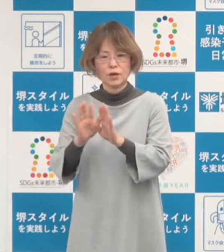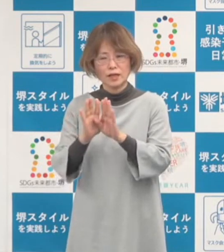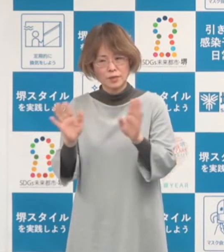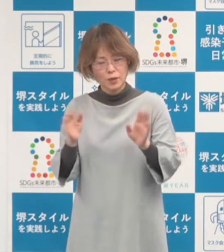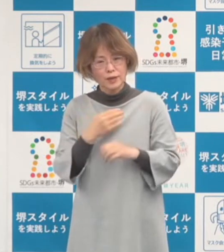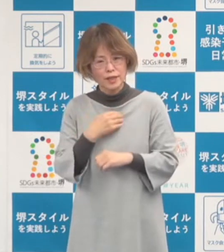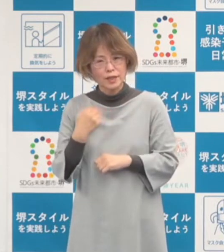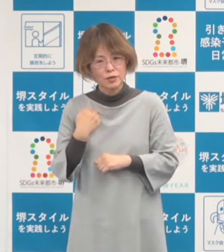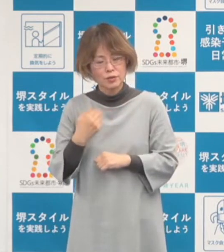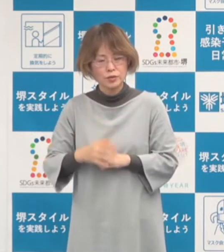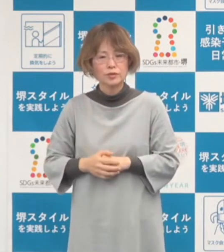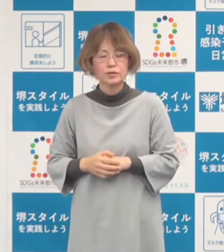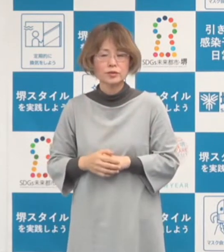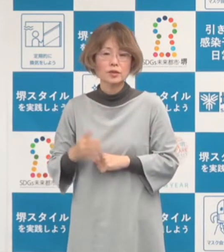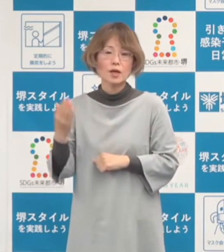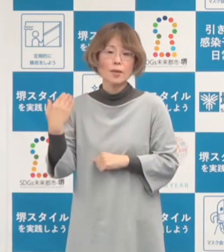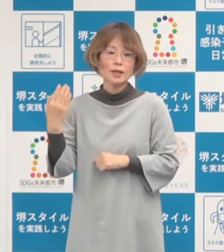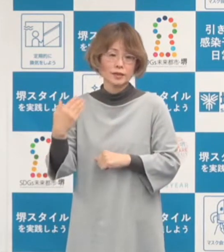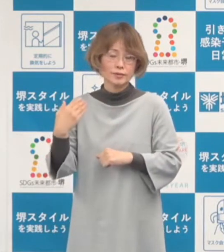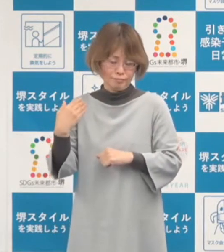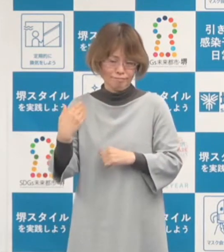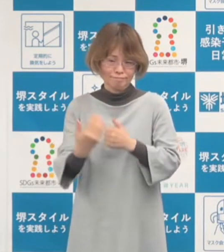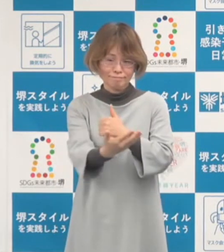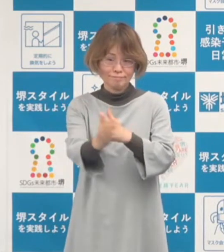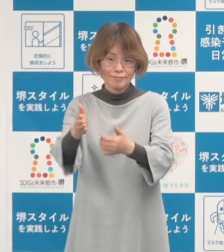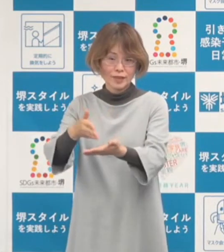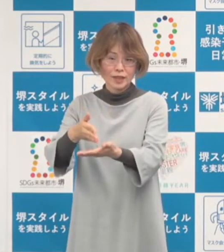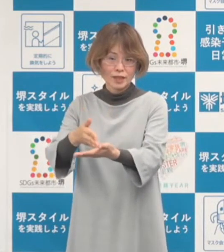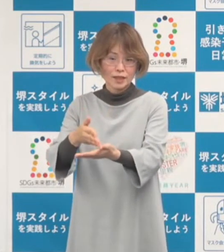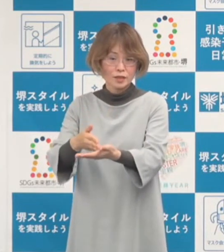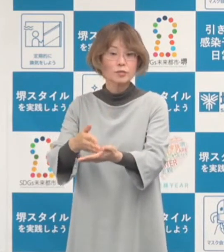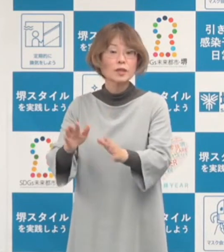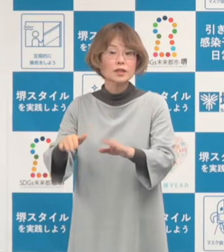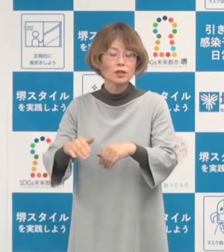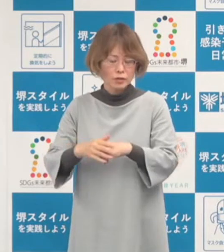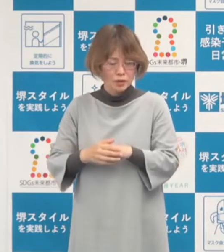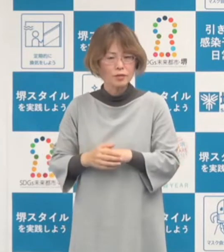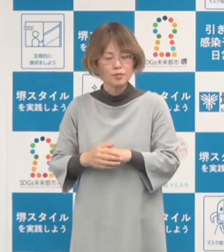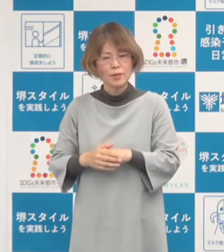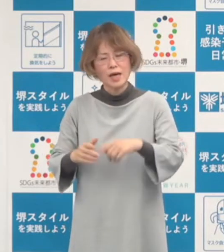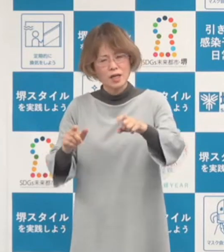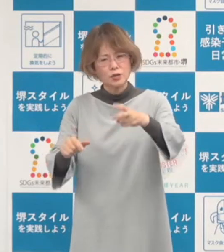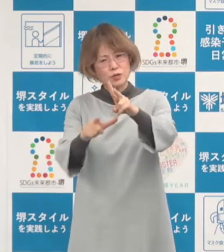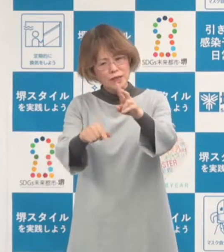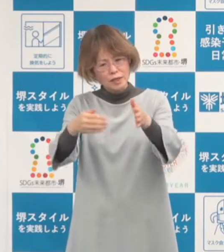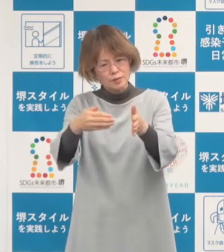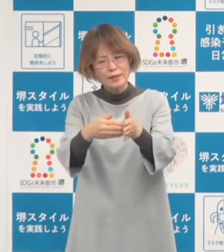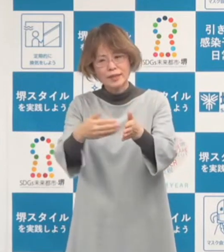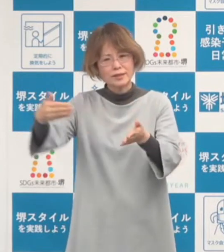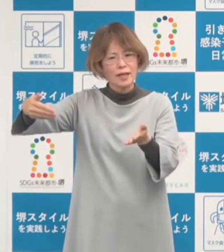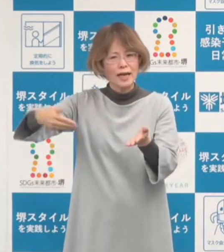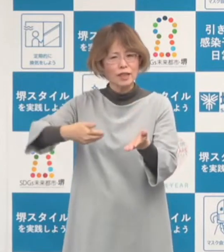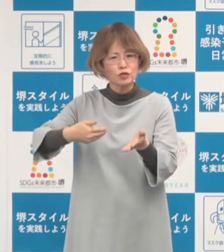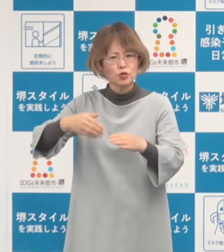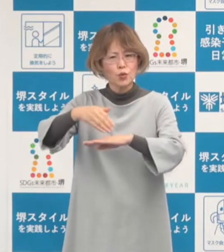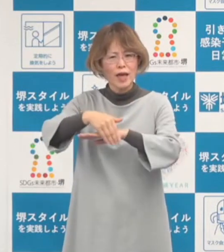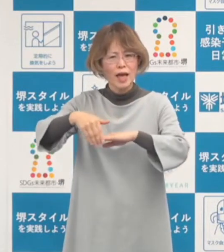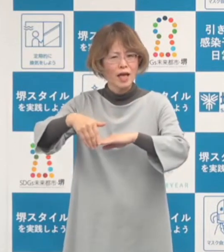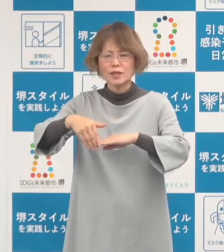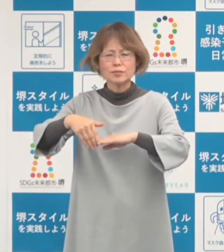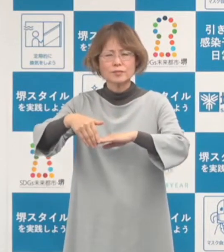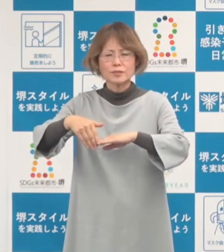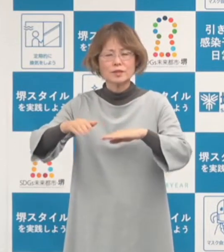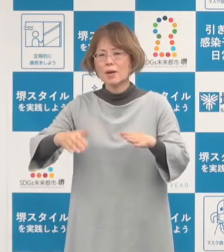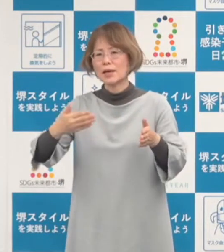。以前会見でもお聞きいただいたときには、年内に入ってくるんじゃないかということはありますが、まだ今のところは